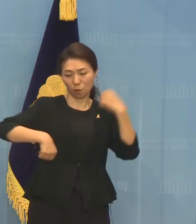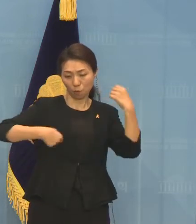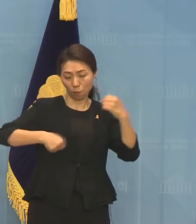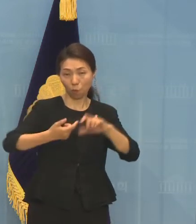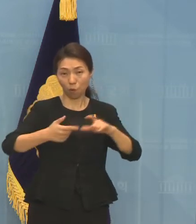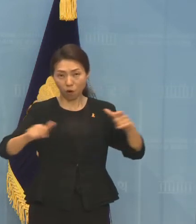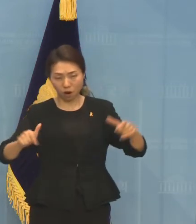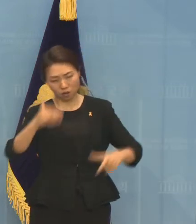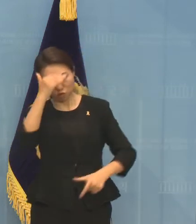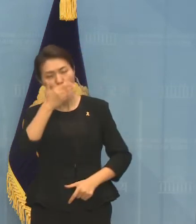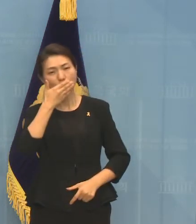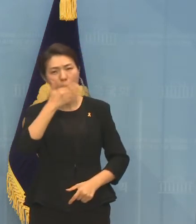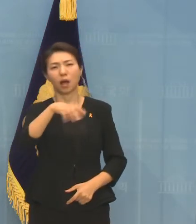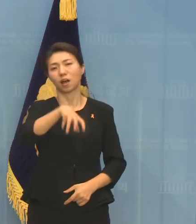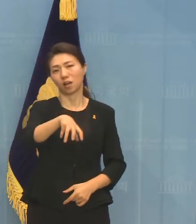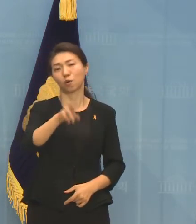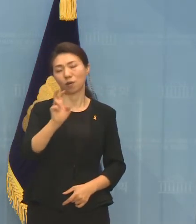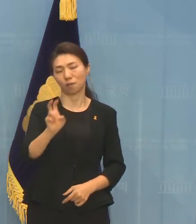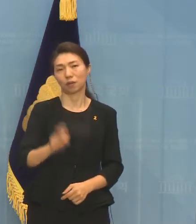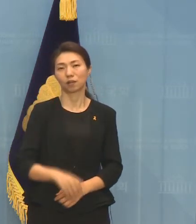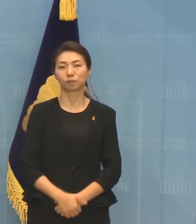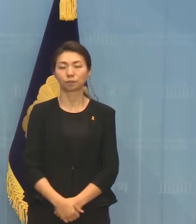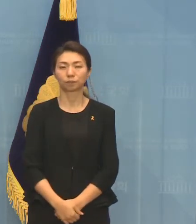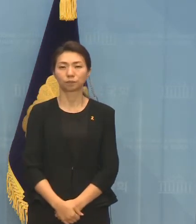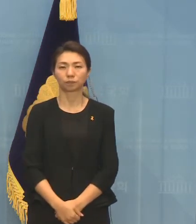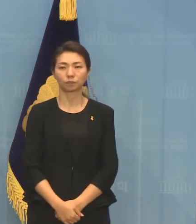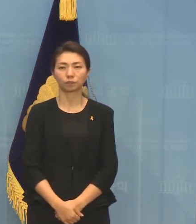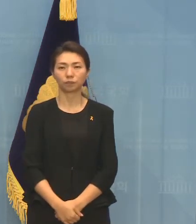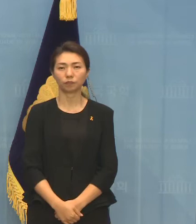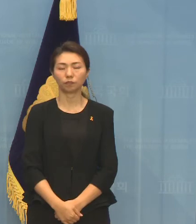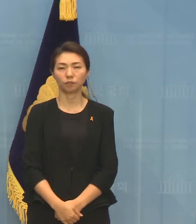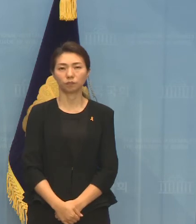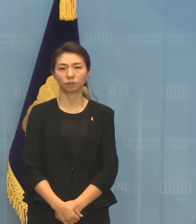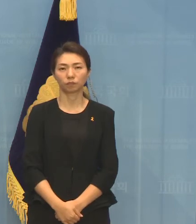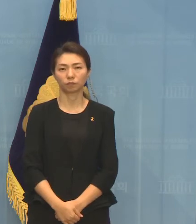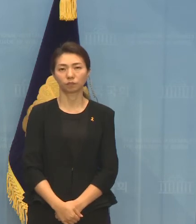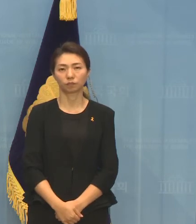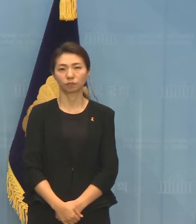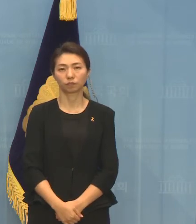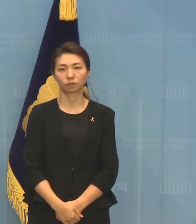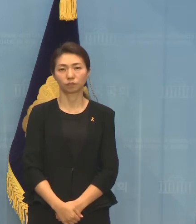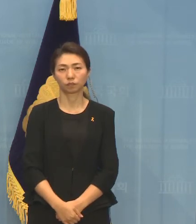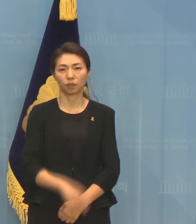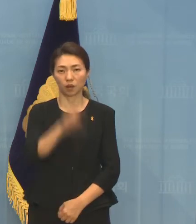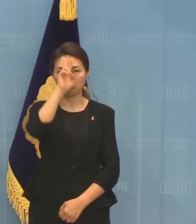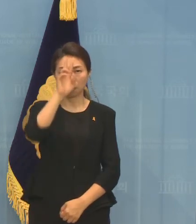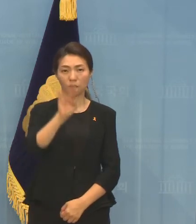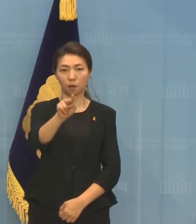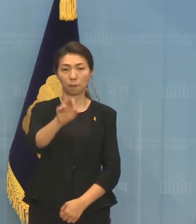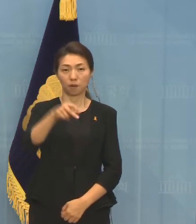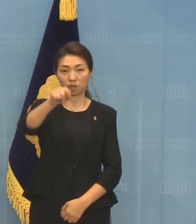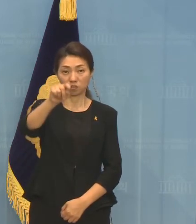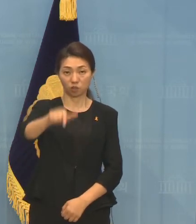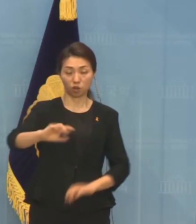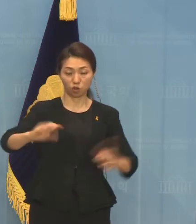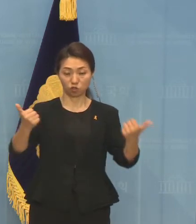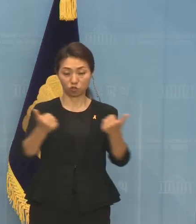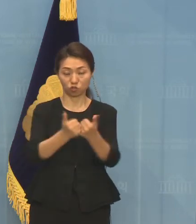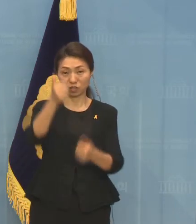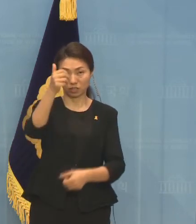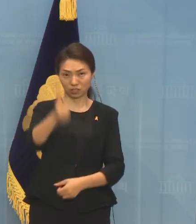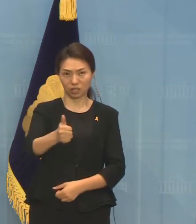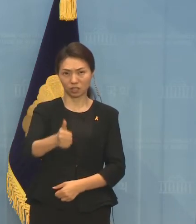법률에 따른 감염병 병력이 있는 사람에 대한 건강진단을 포함하는 내용입니다. 다음은 지난주